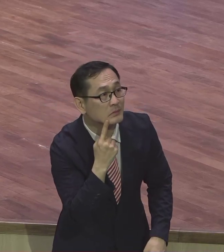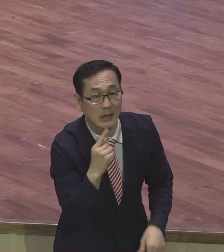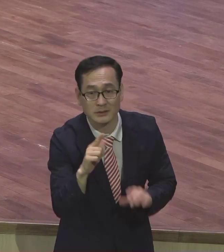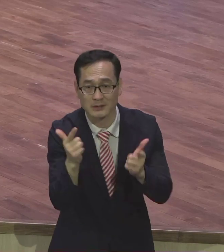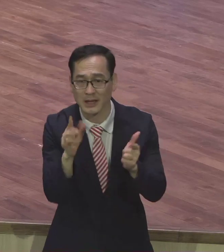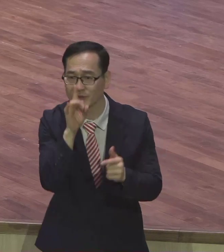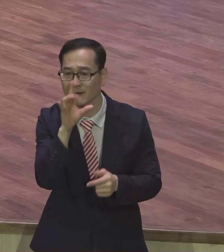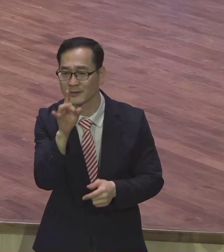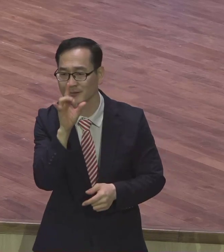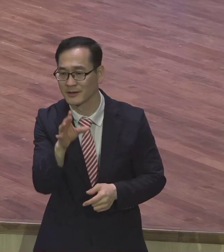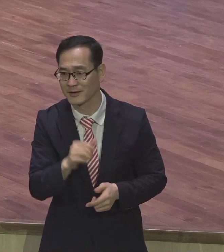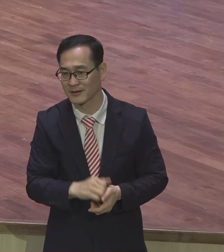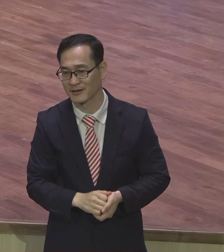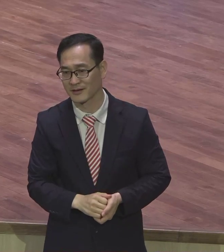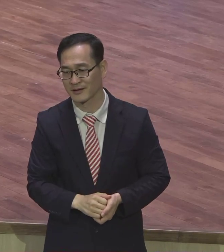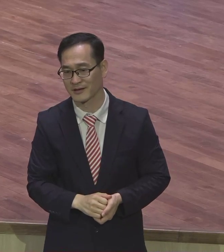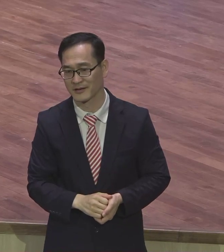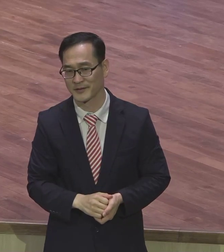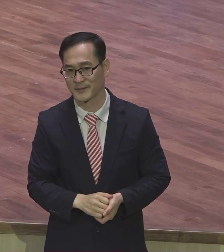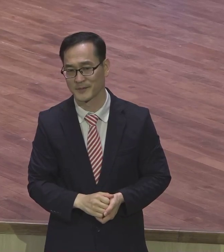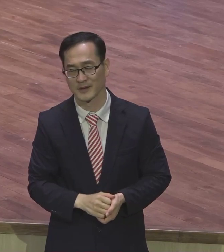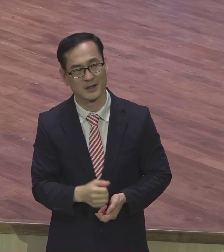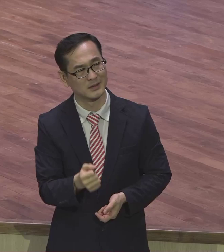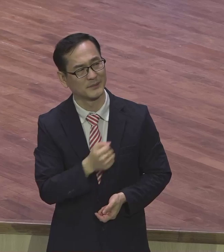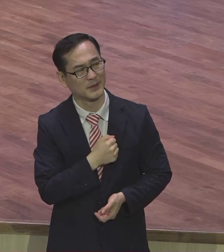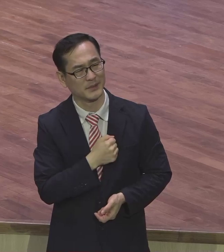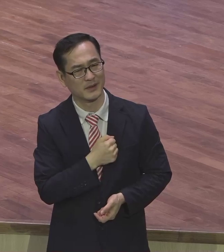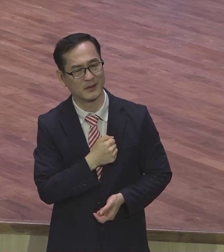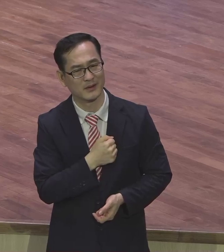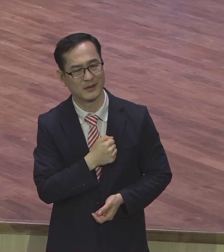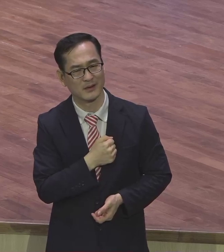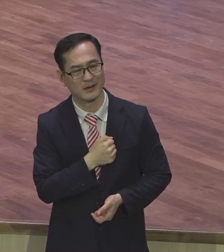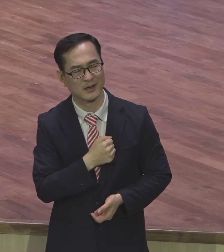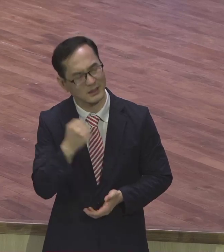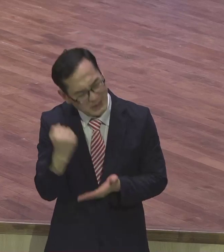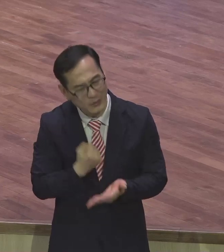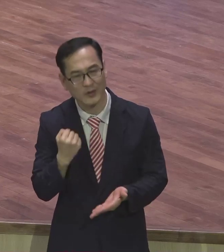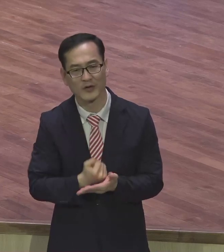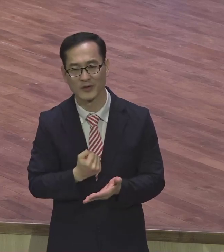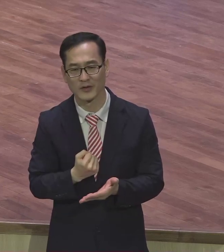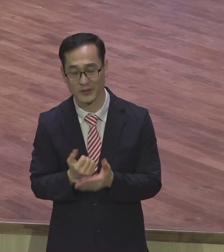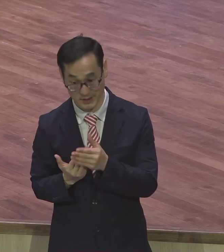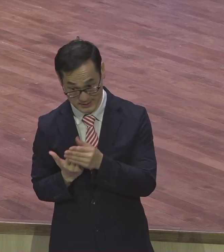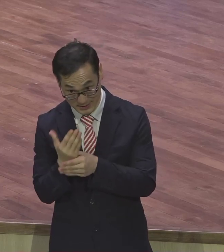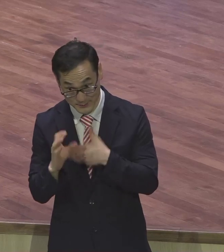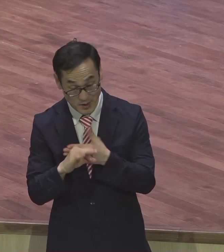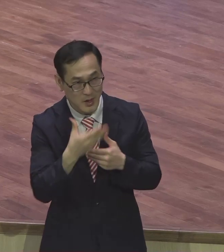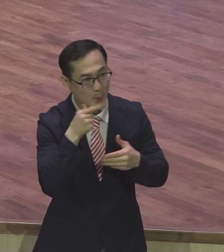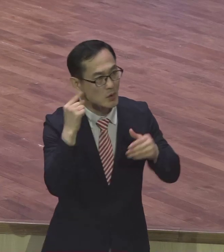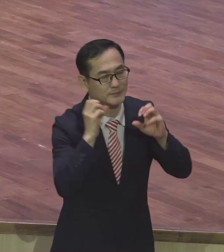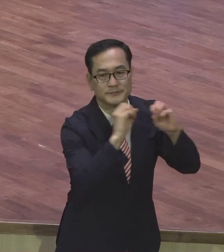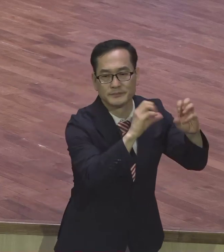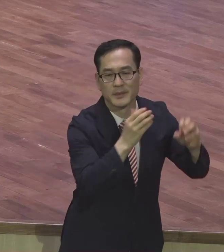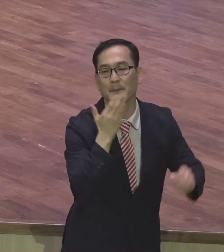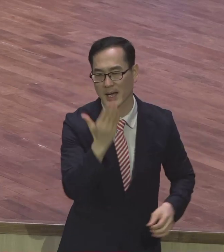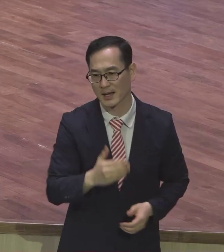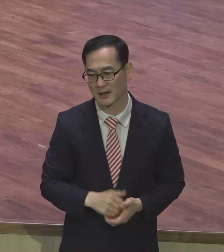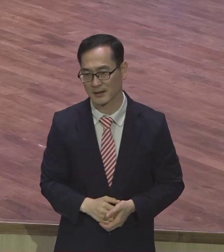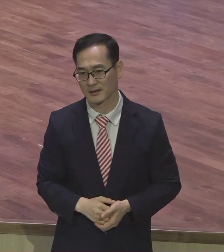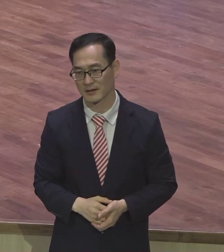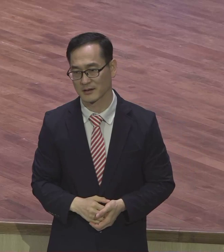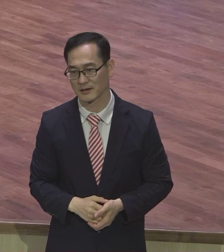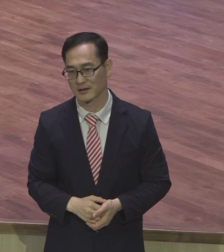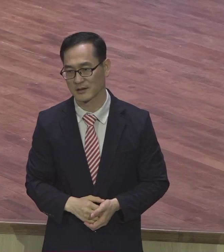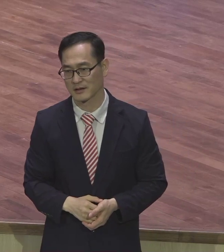그런 마음이 생겨야 뭐가 나와요 복음을 전개하고 싶은 마음이 생기지 불신자를 라이벌로